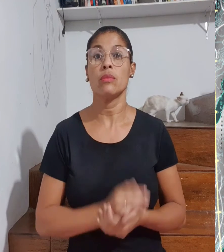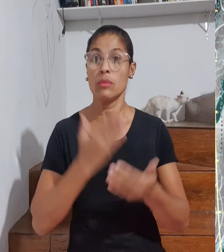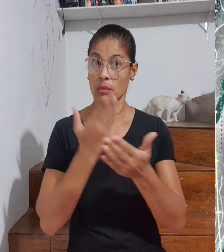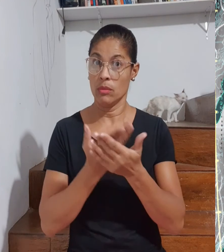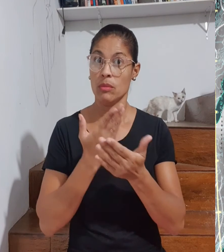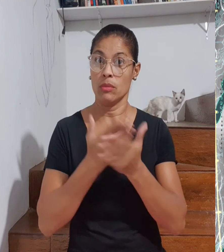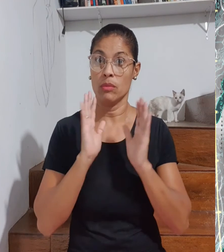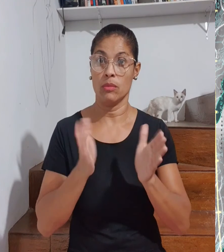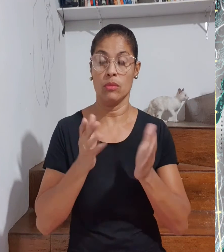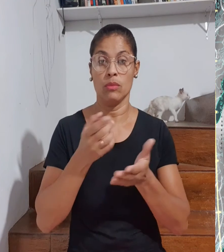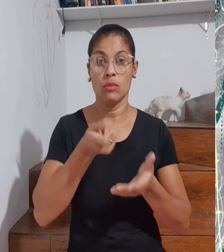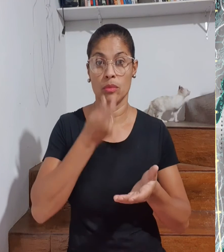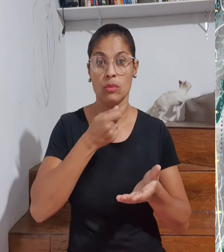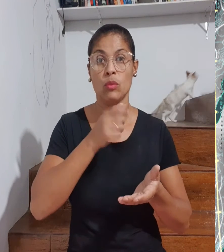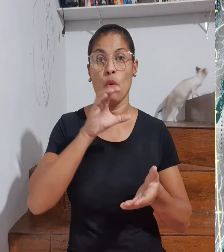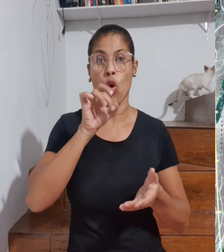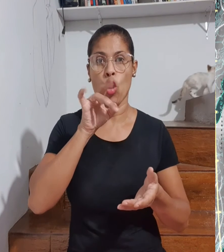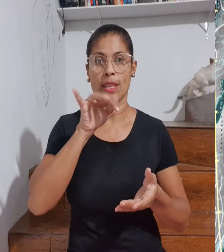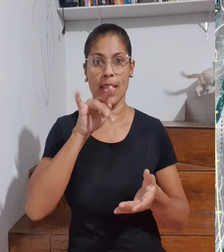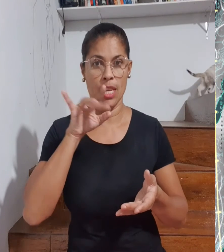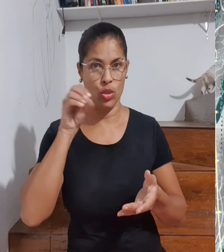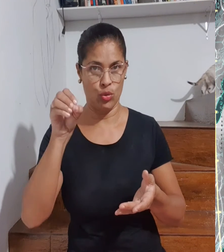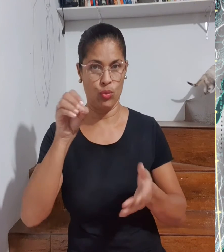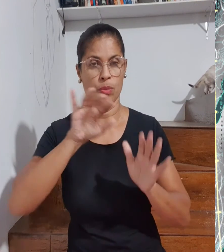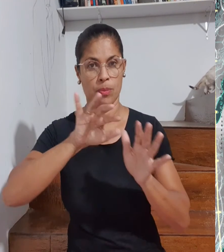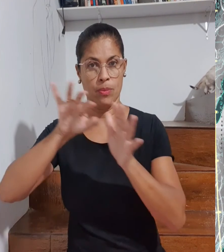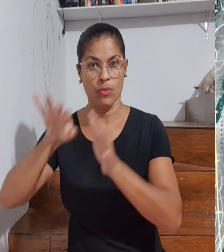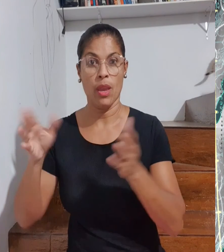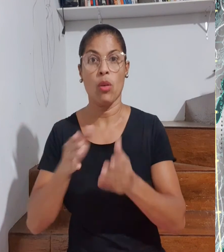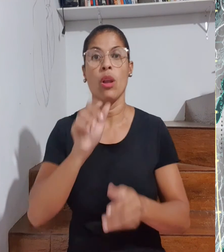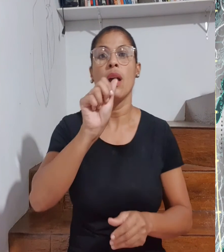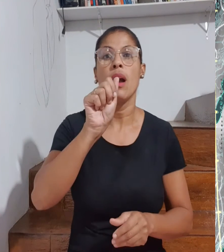Já estudamos as drogas colinérgicas. Agora nós vamos ver as